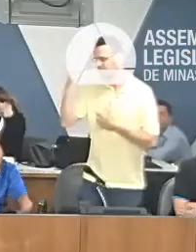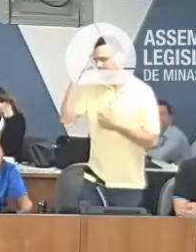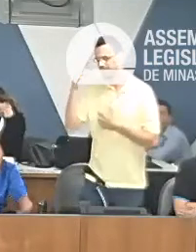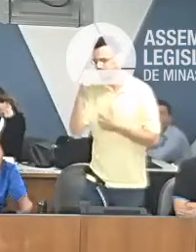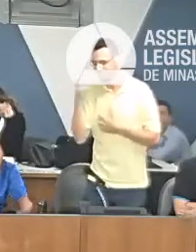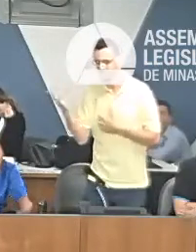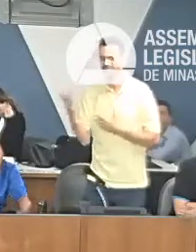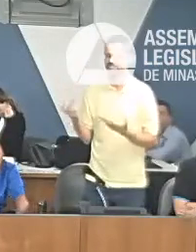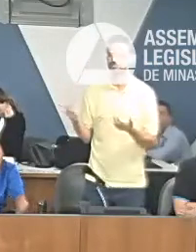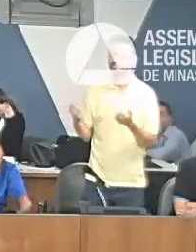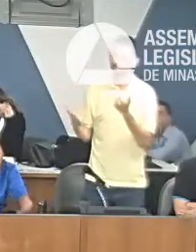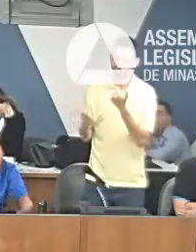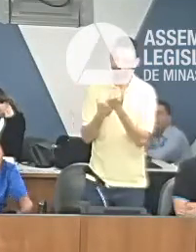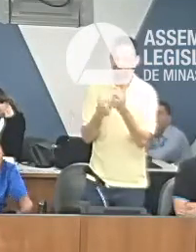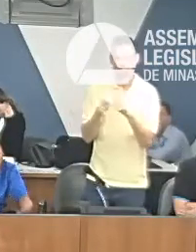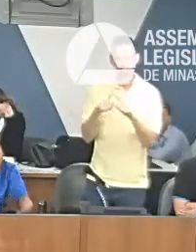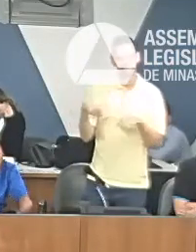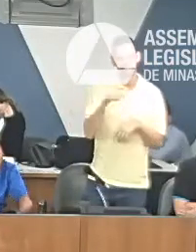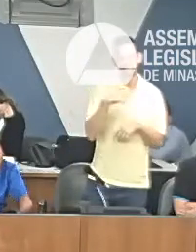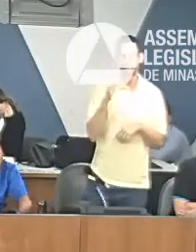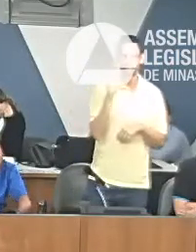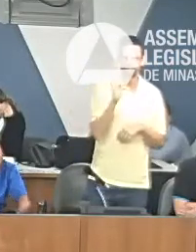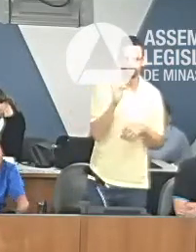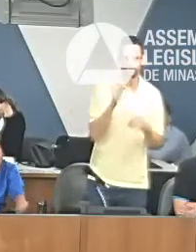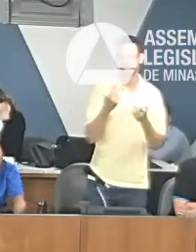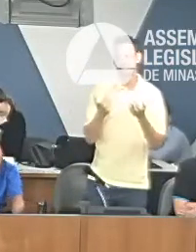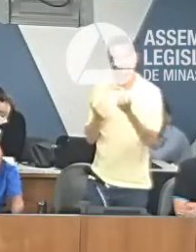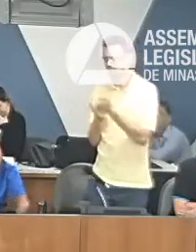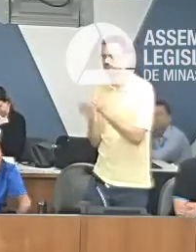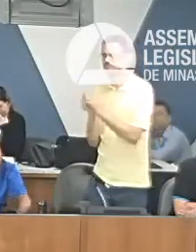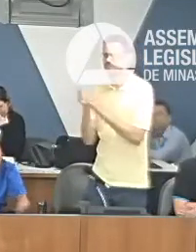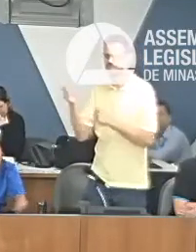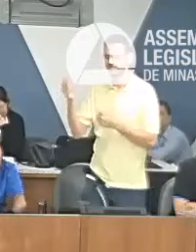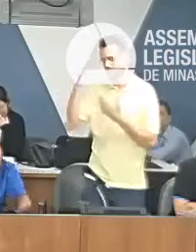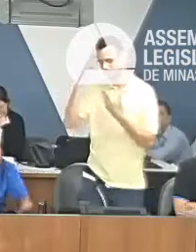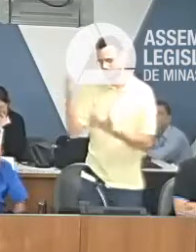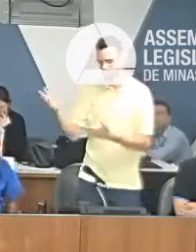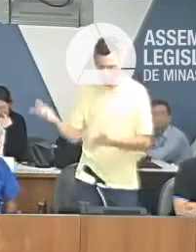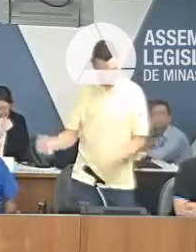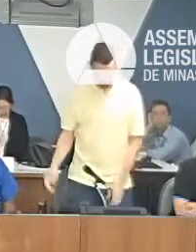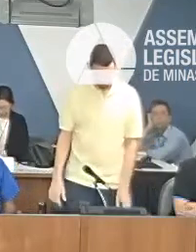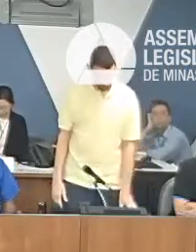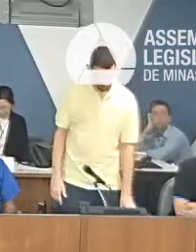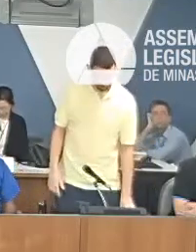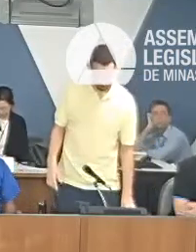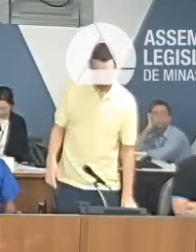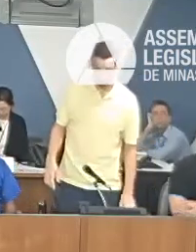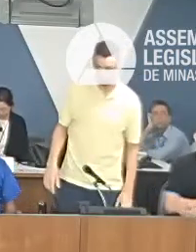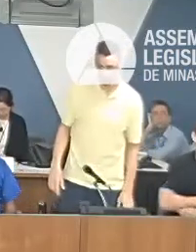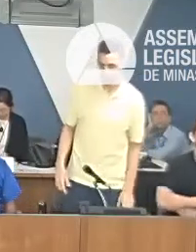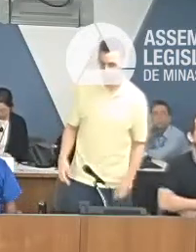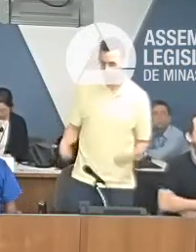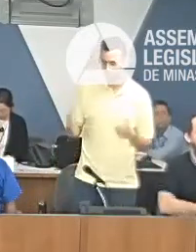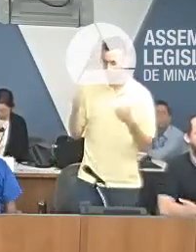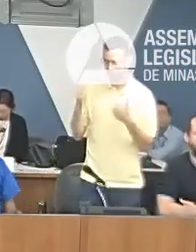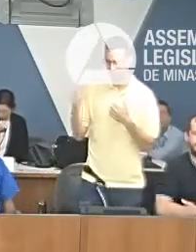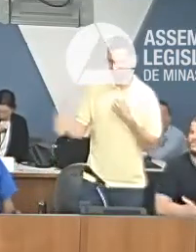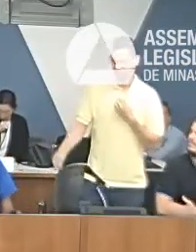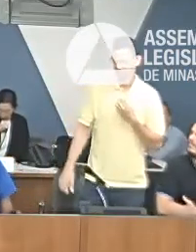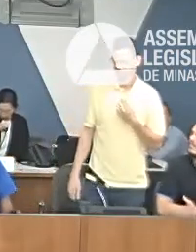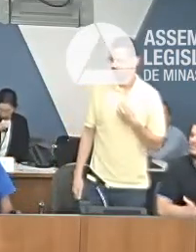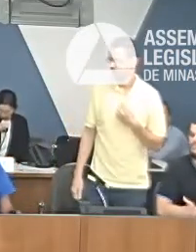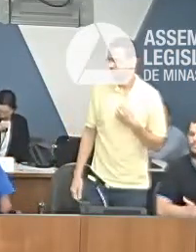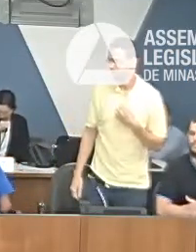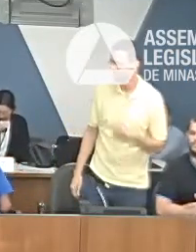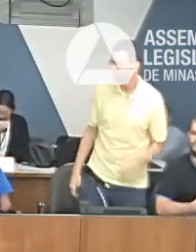só o surdo com outra deficiência obrigada o do deputado josé guilherme pelo apoio ea todos também pelo apoio à